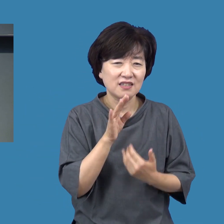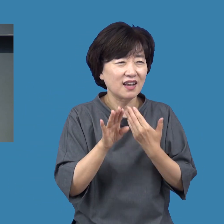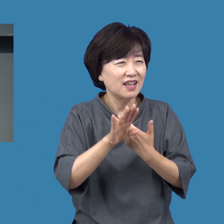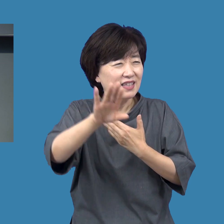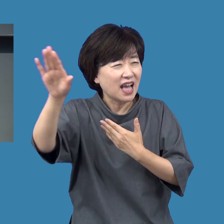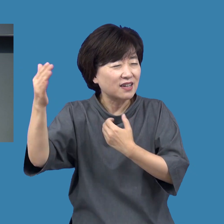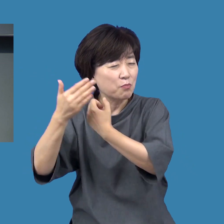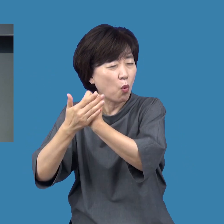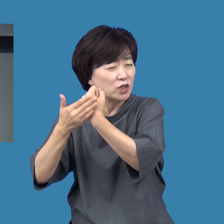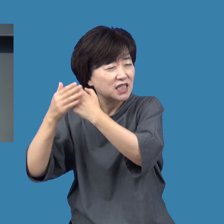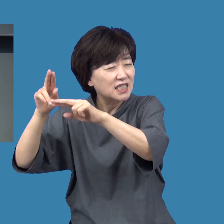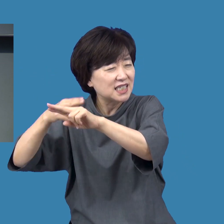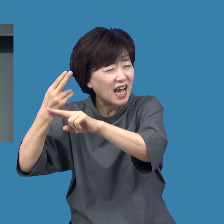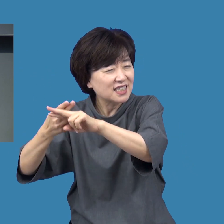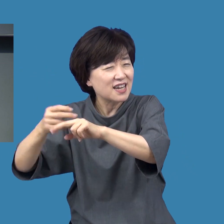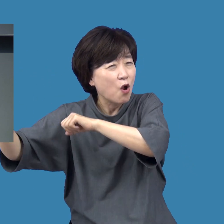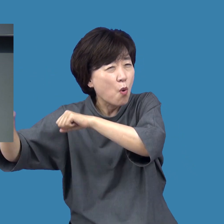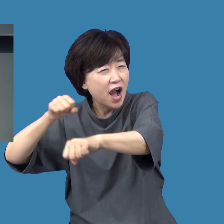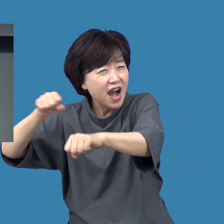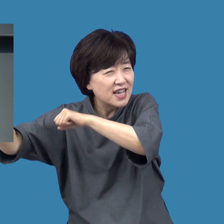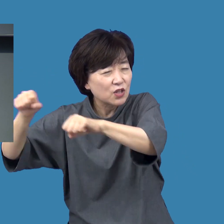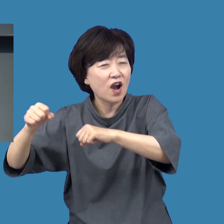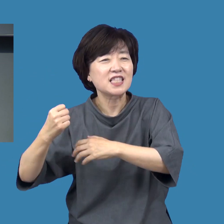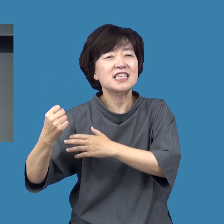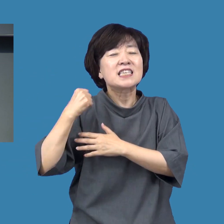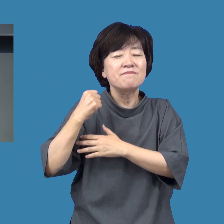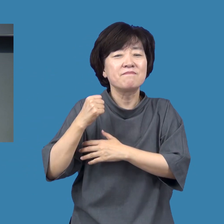은사들을 활성화시키는 은사예요.